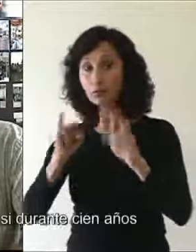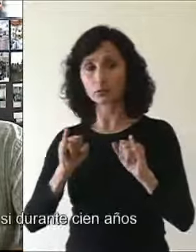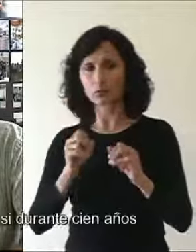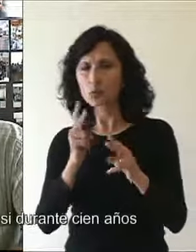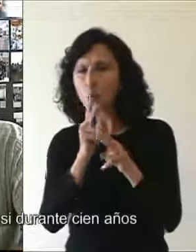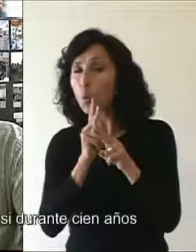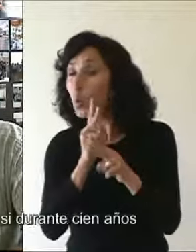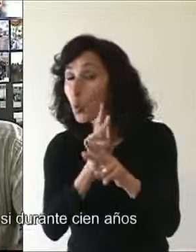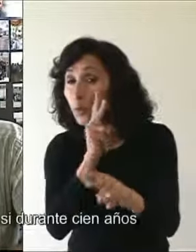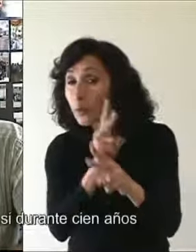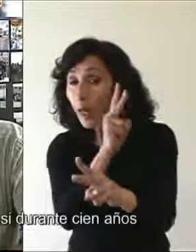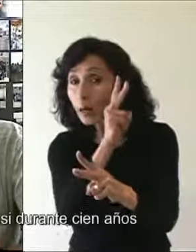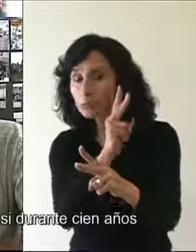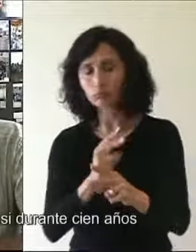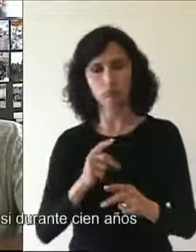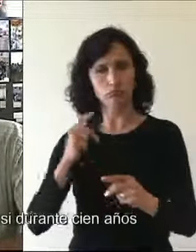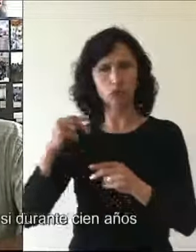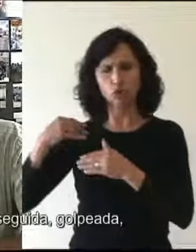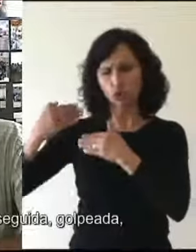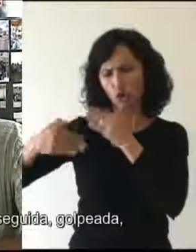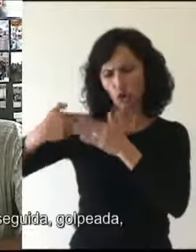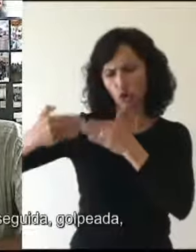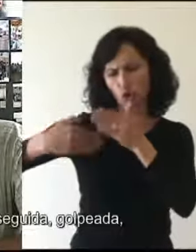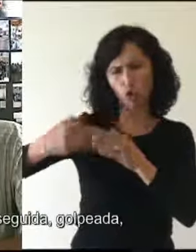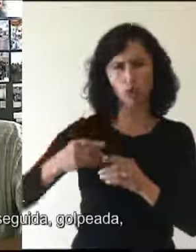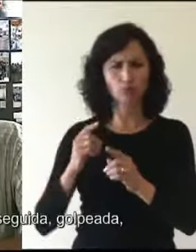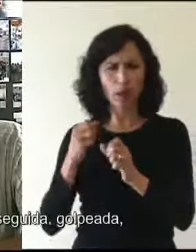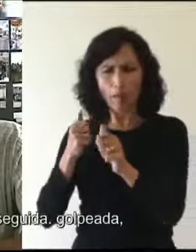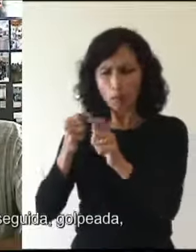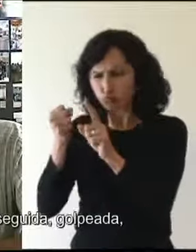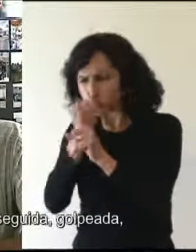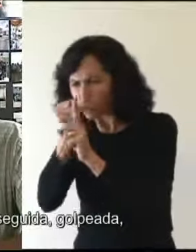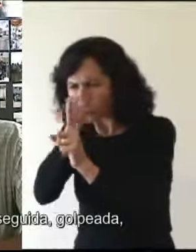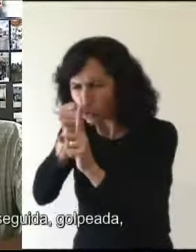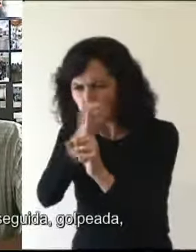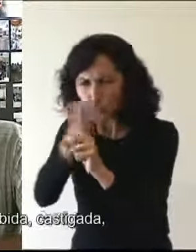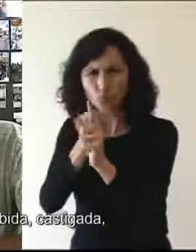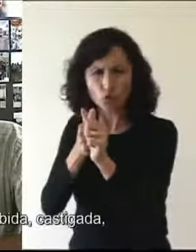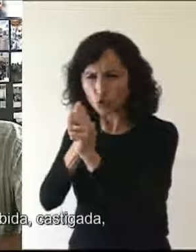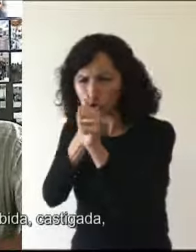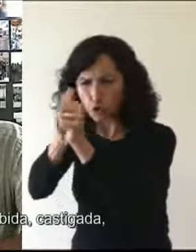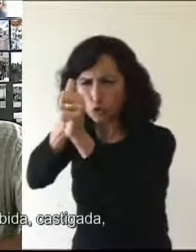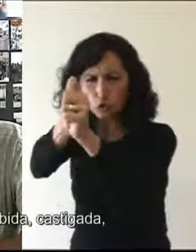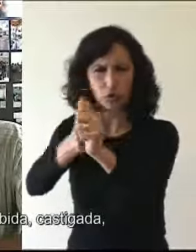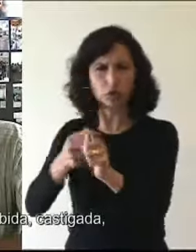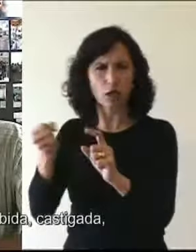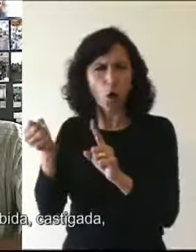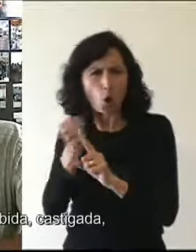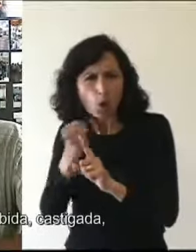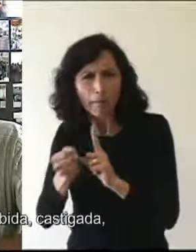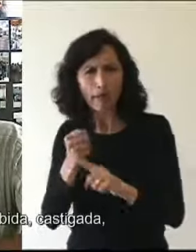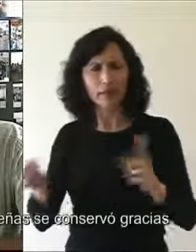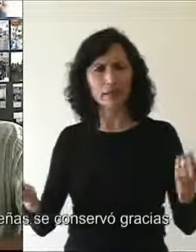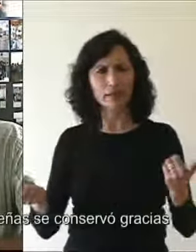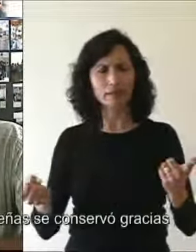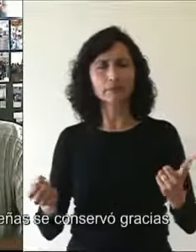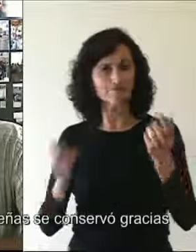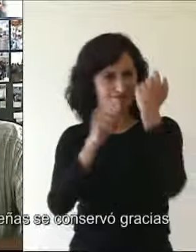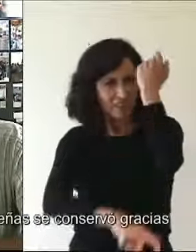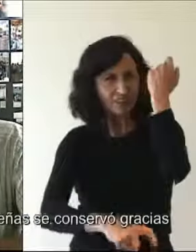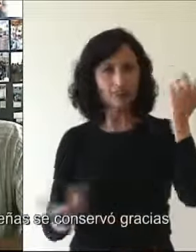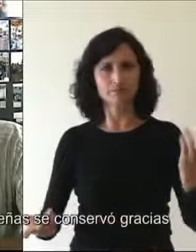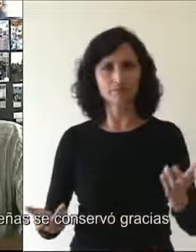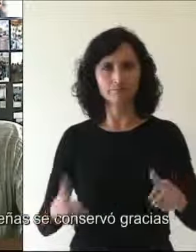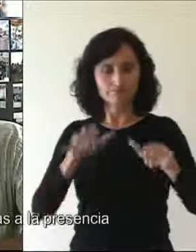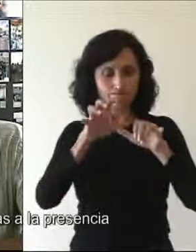lengua. Y cuidado, si durante 100 años fue perseguida, golpeada, prohibida, castigada la